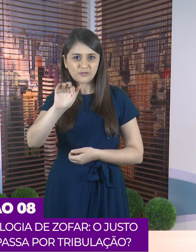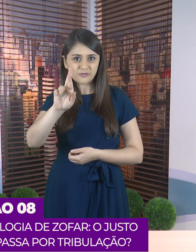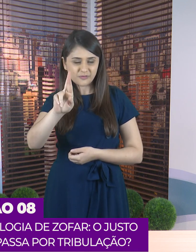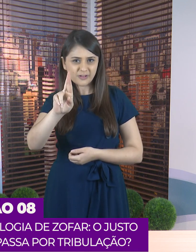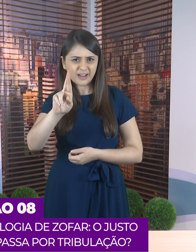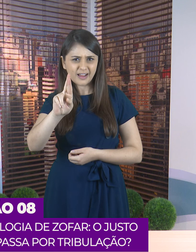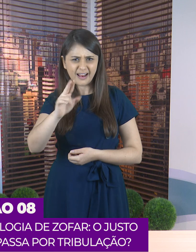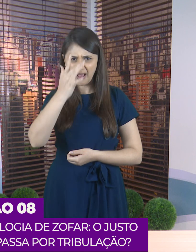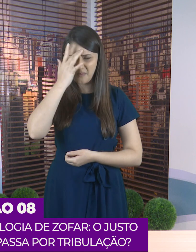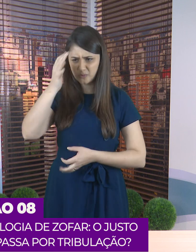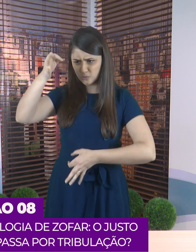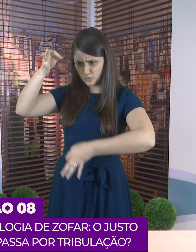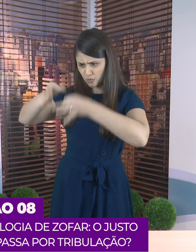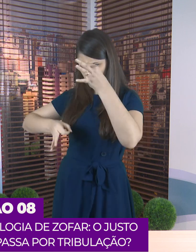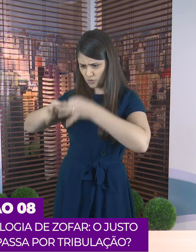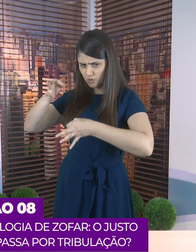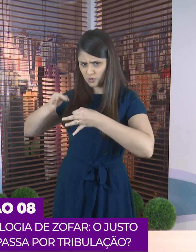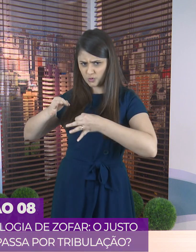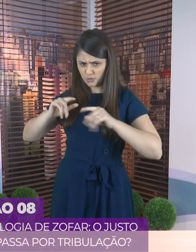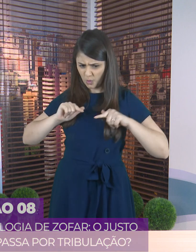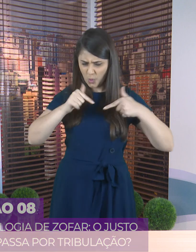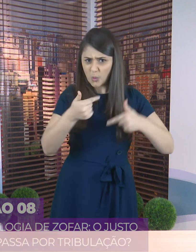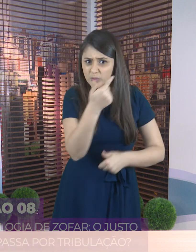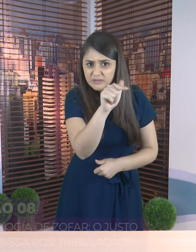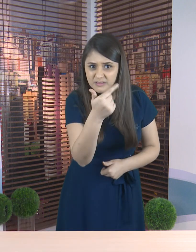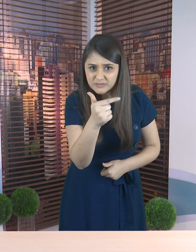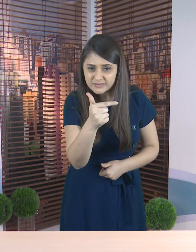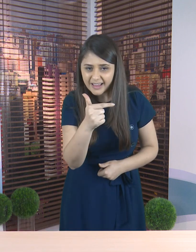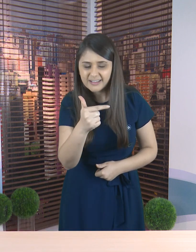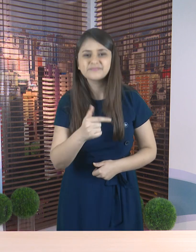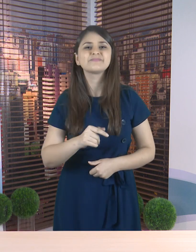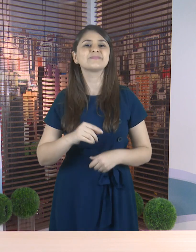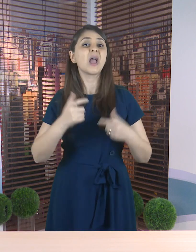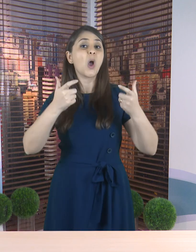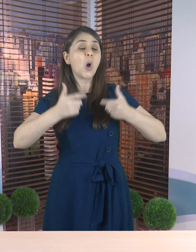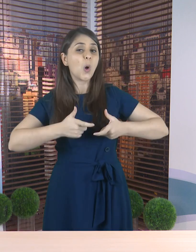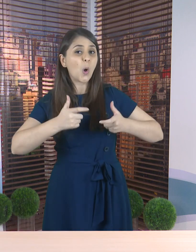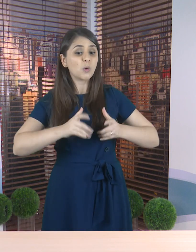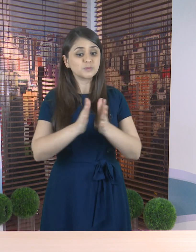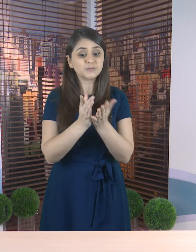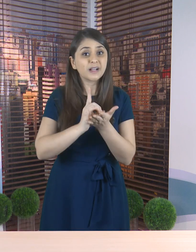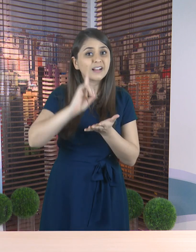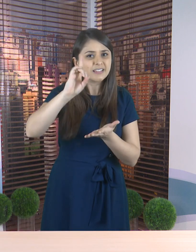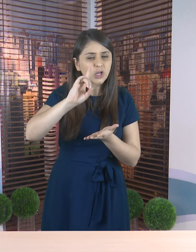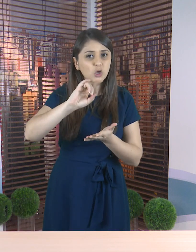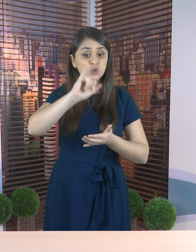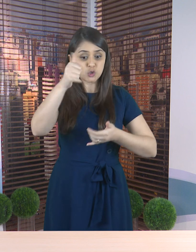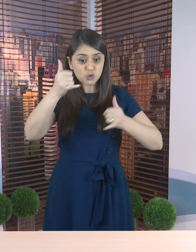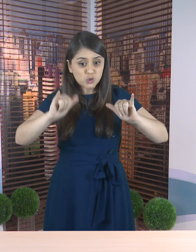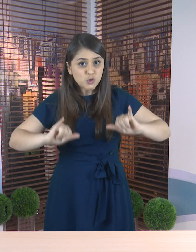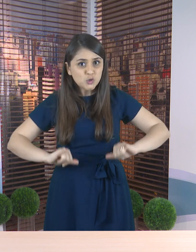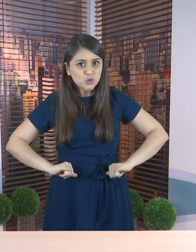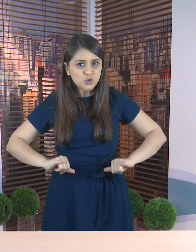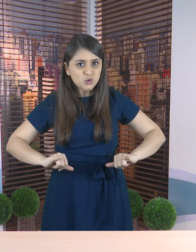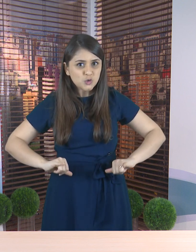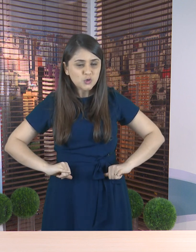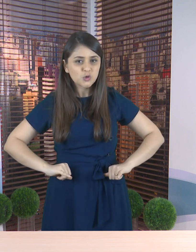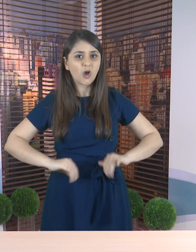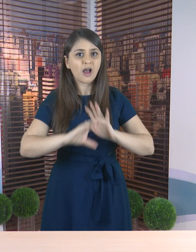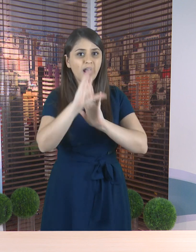palavra do Senhor. E terás confiança, porque haverá esperança. Olharás em